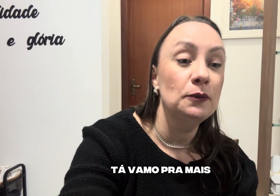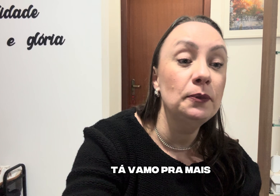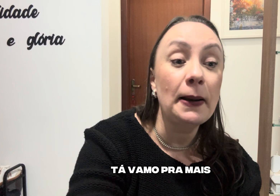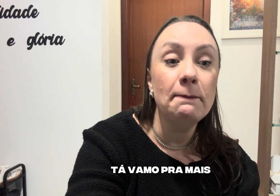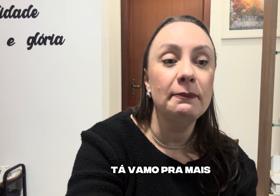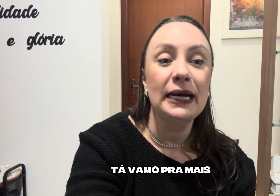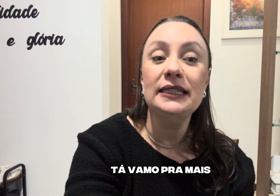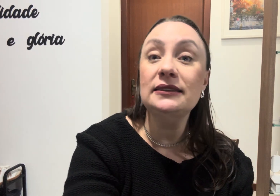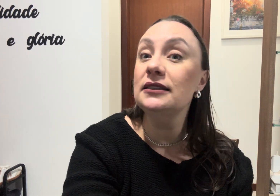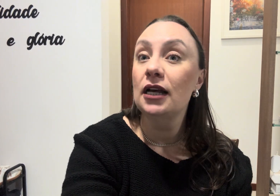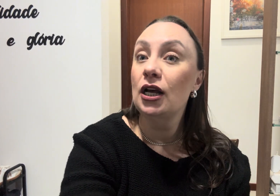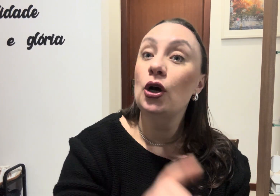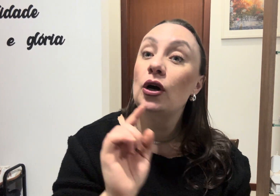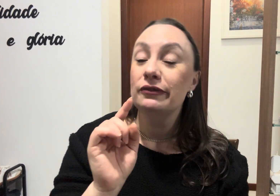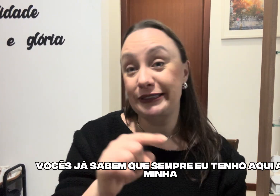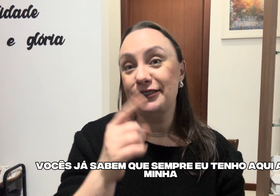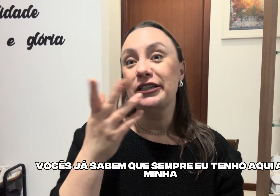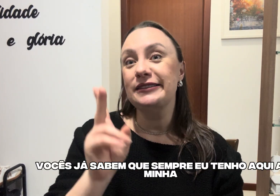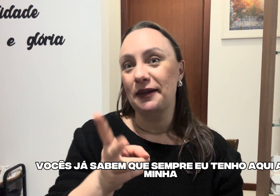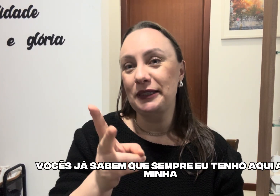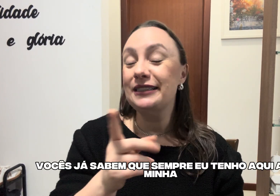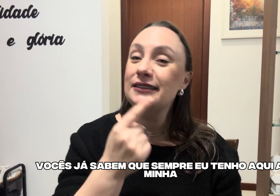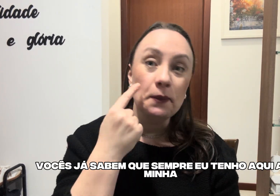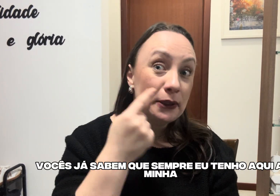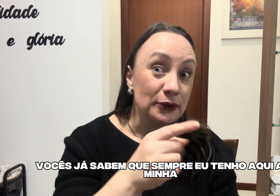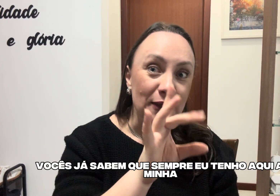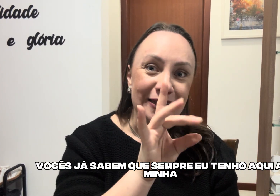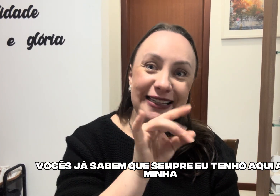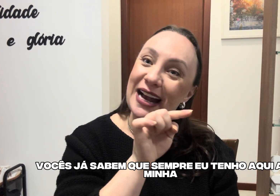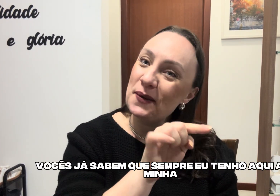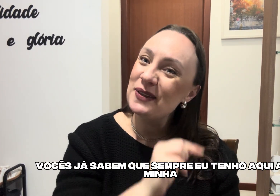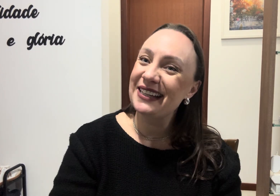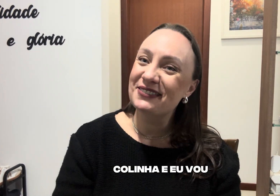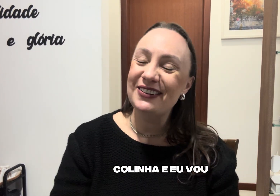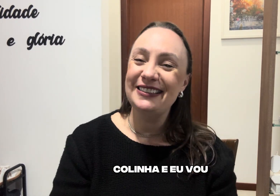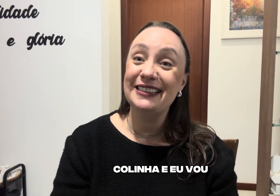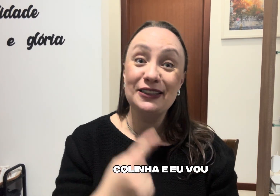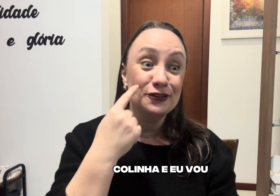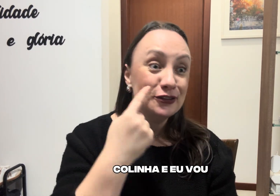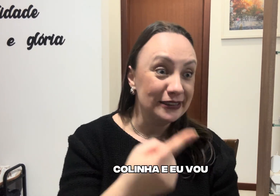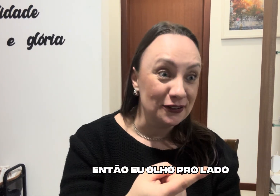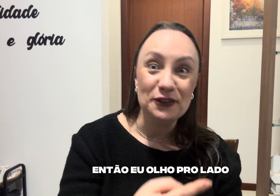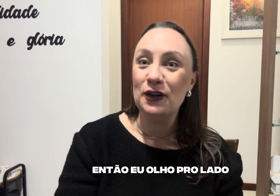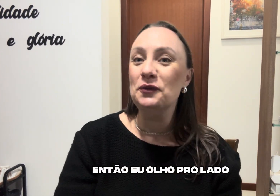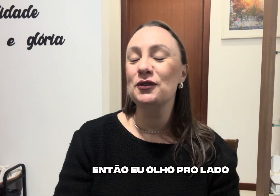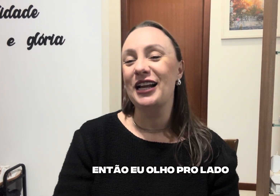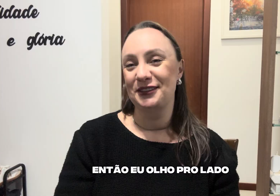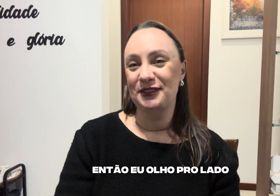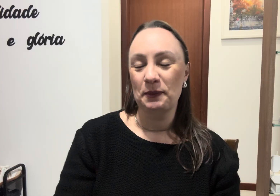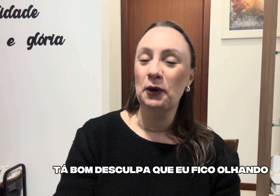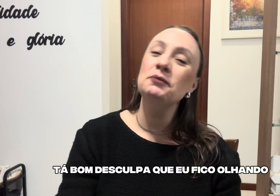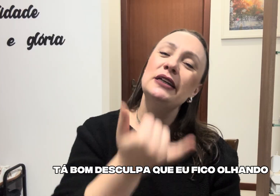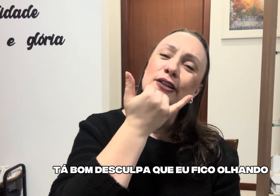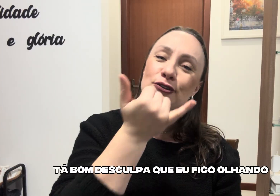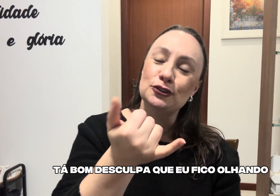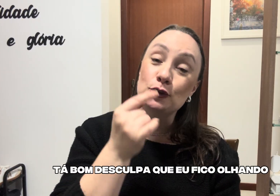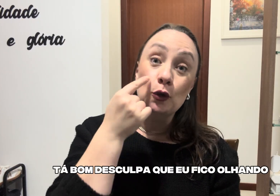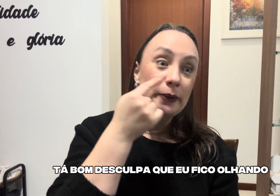para mais. Vocês já sabem que sempre eu tenho aqui a minha colinha e então eu olho pro lado, tá bom? Desculpa que eu